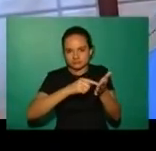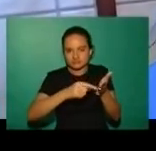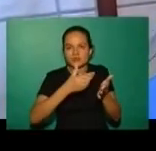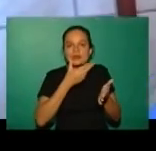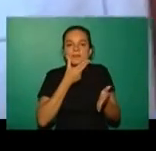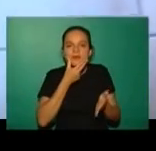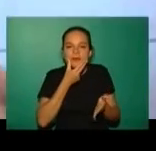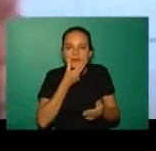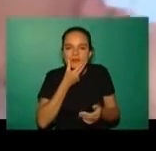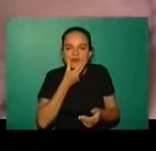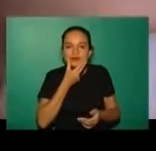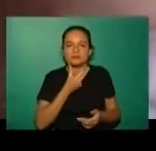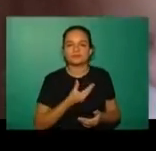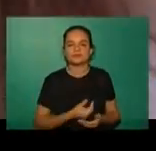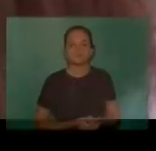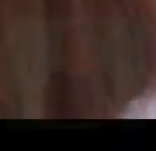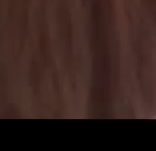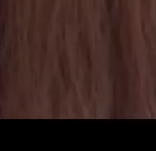tadoma,